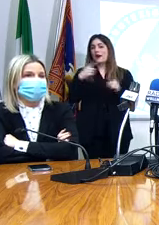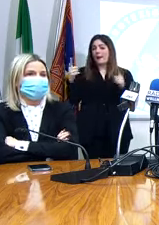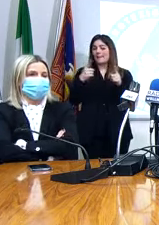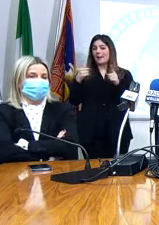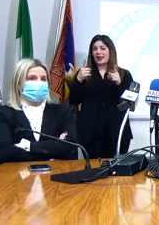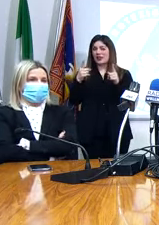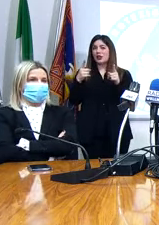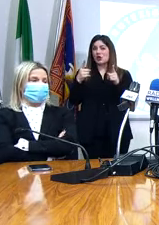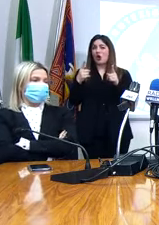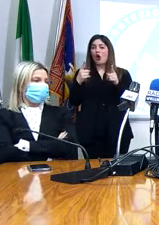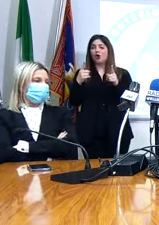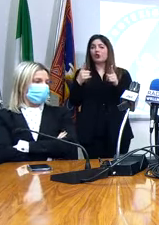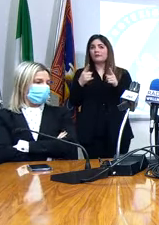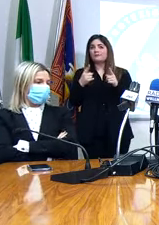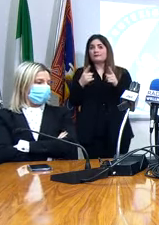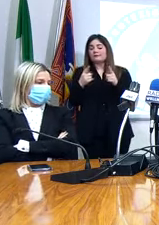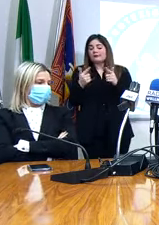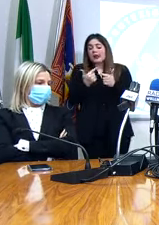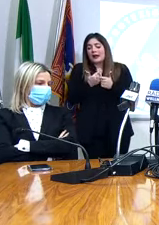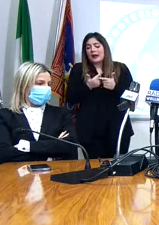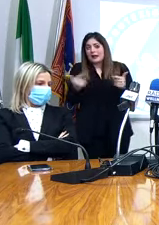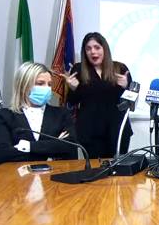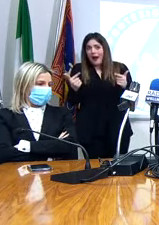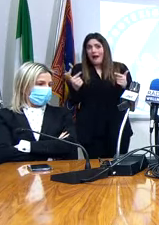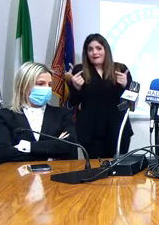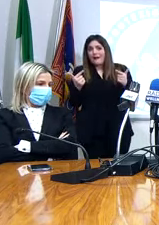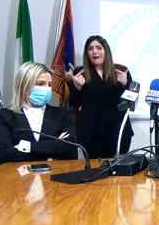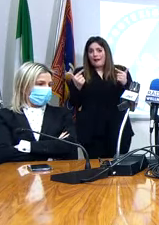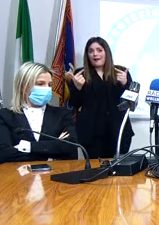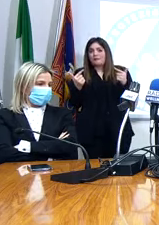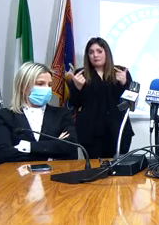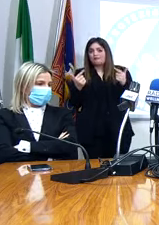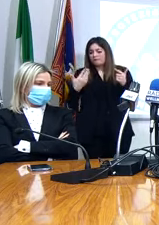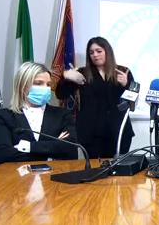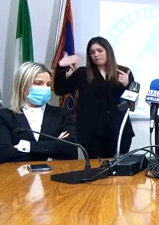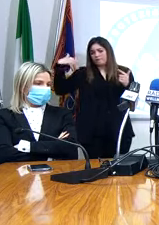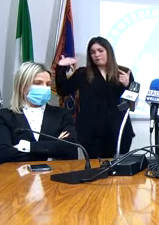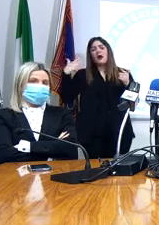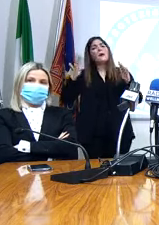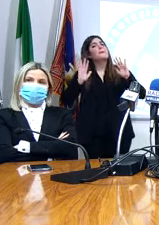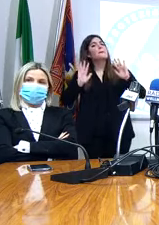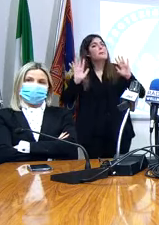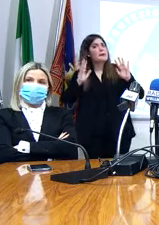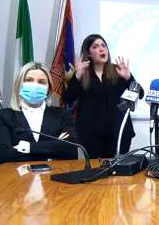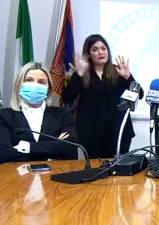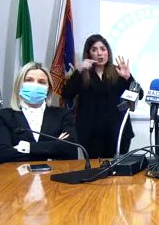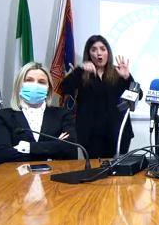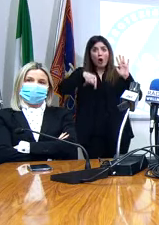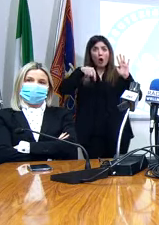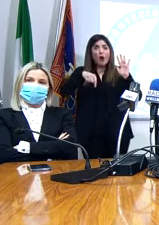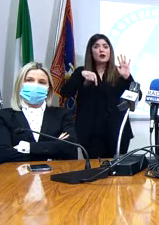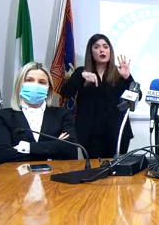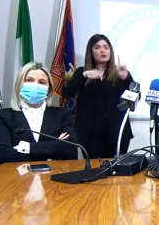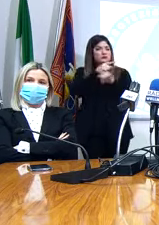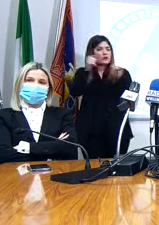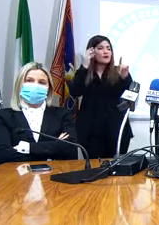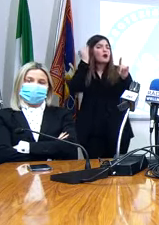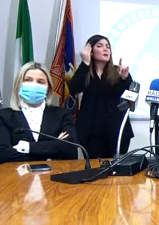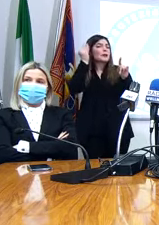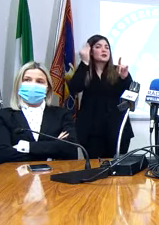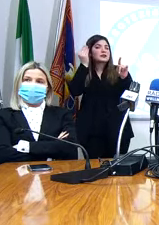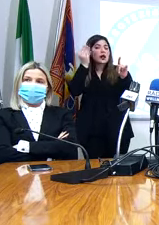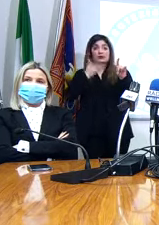non avevano l'onda d'urto che abbiamo subito noi, ma è altrettanto vero che, se ci pensate, ci sono regioni